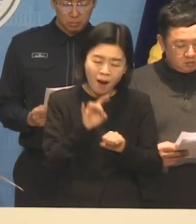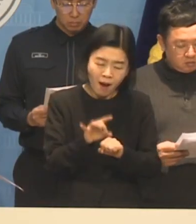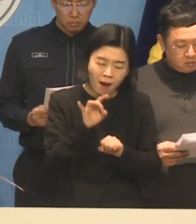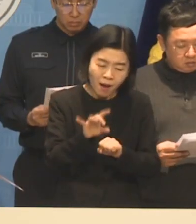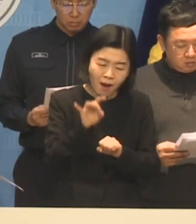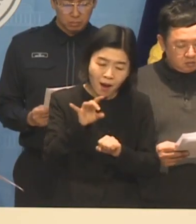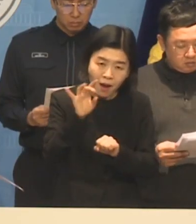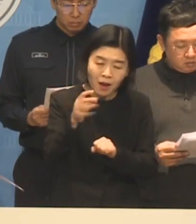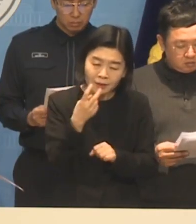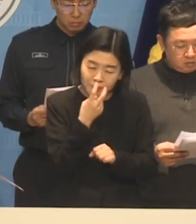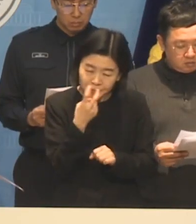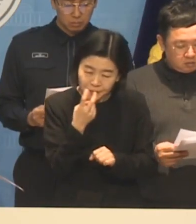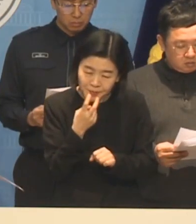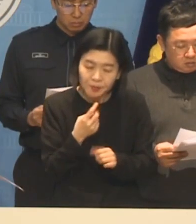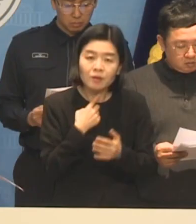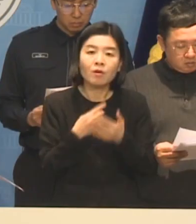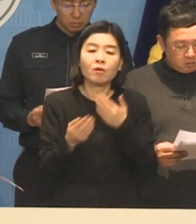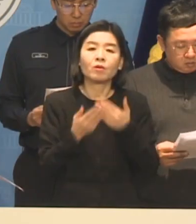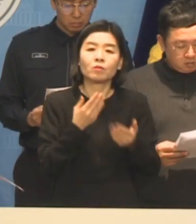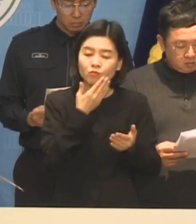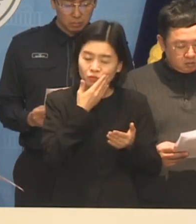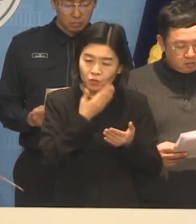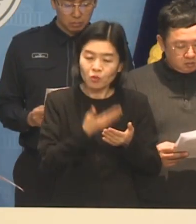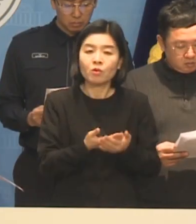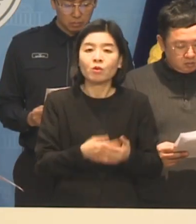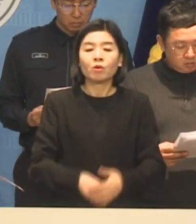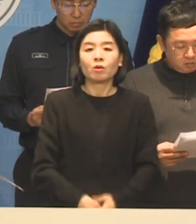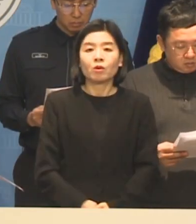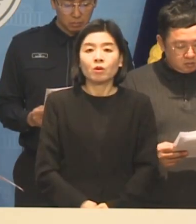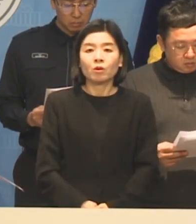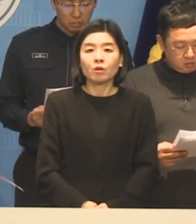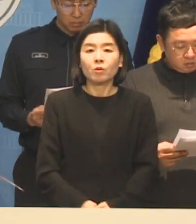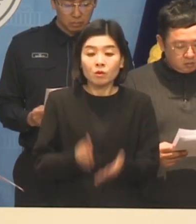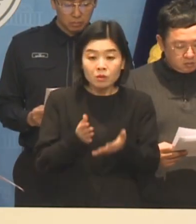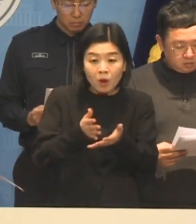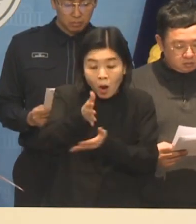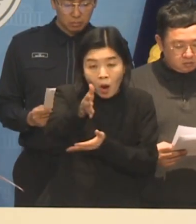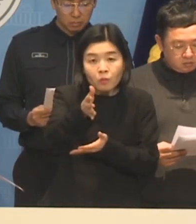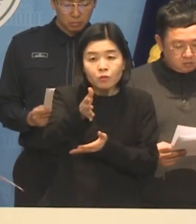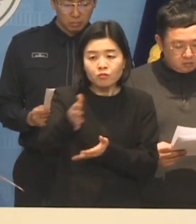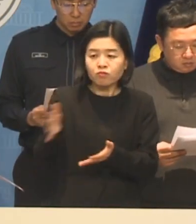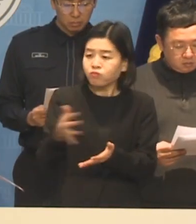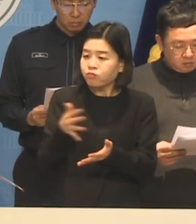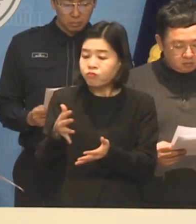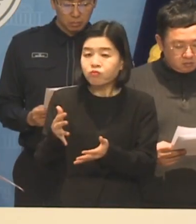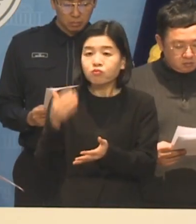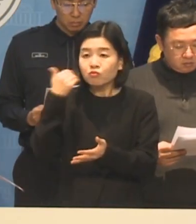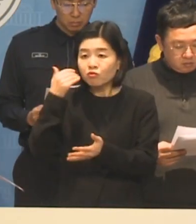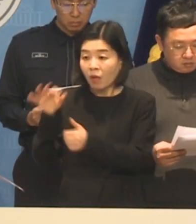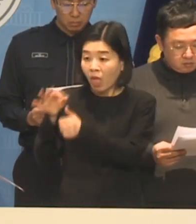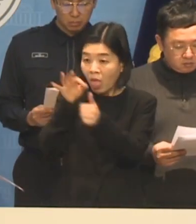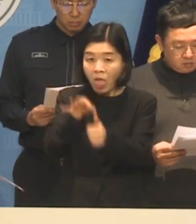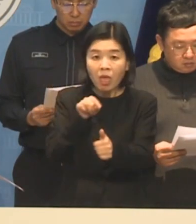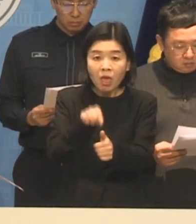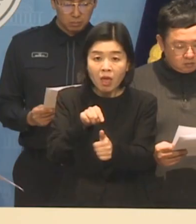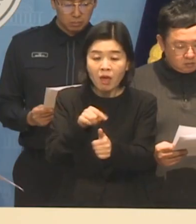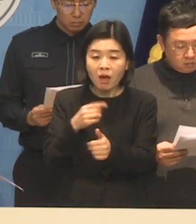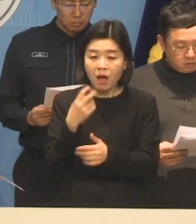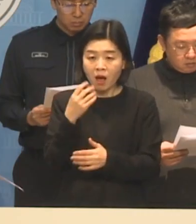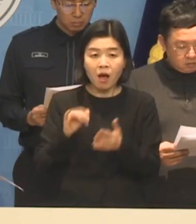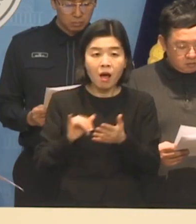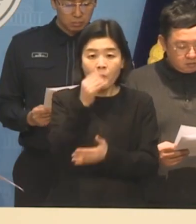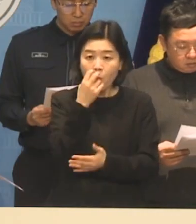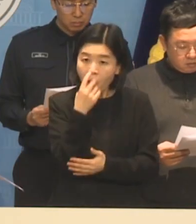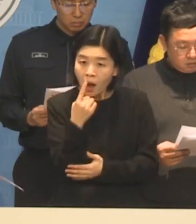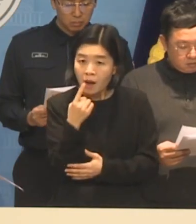검토와 경험이 필수적입니다. 따라서 전문성이 결여된 인사가 항공보안의 최전선에서